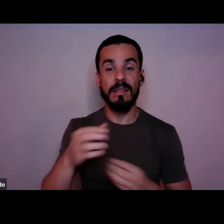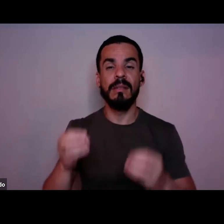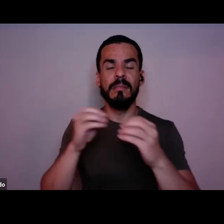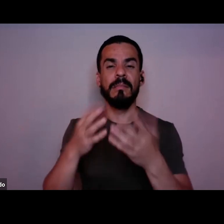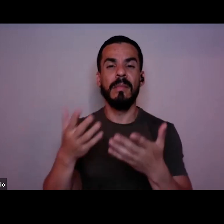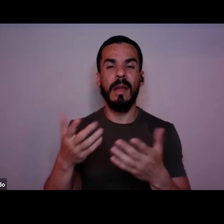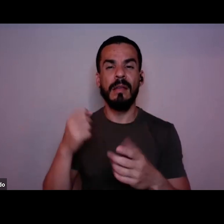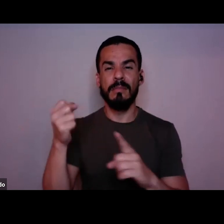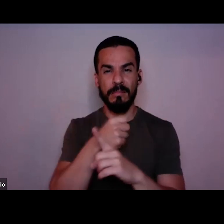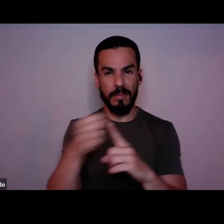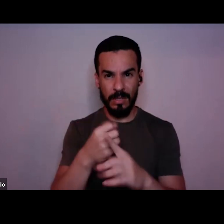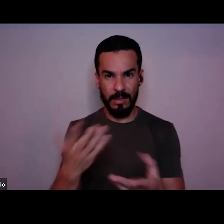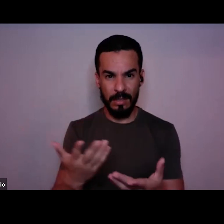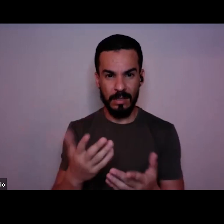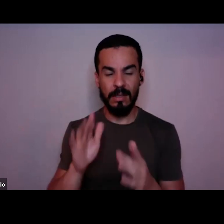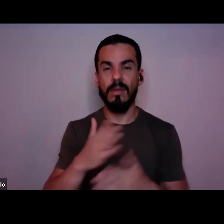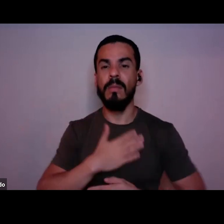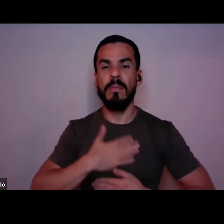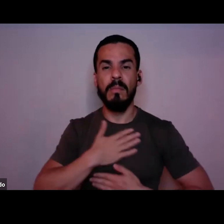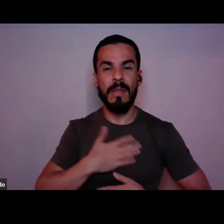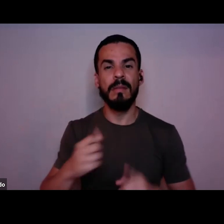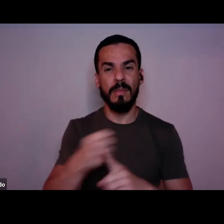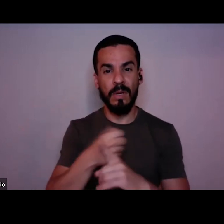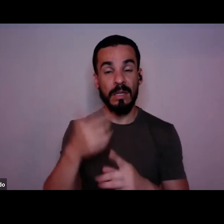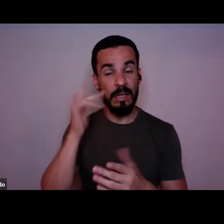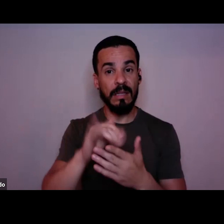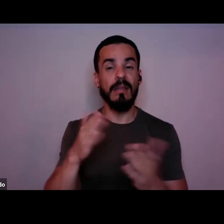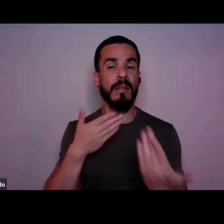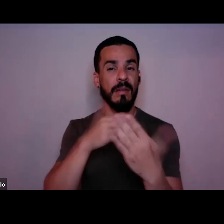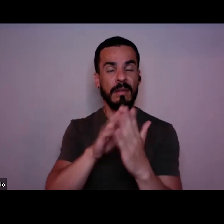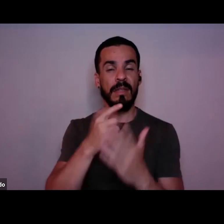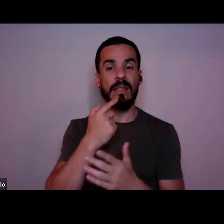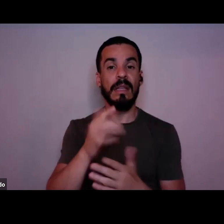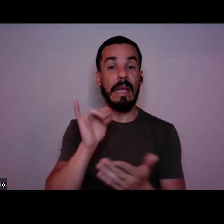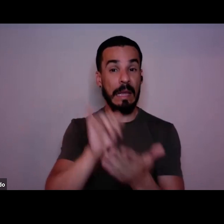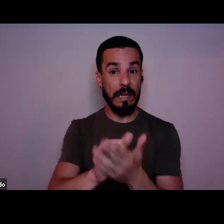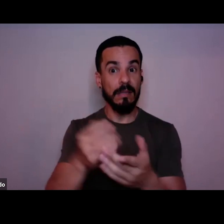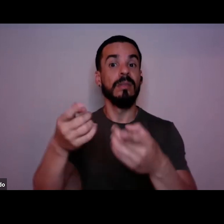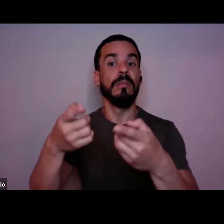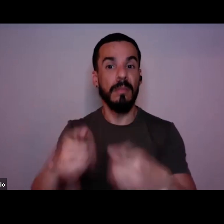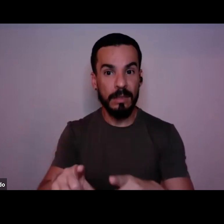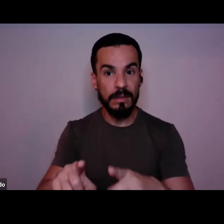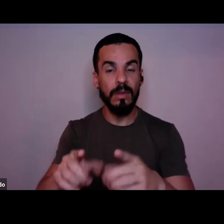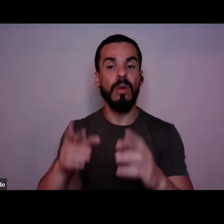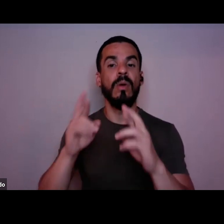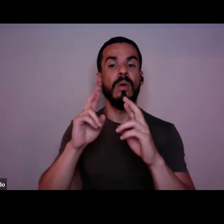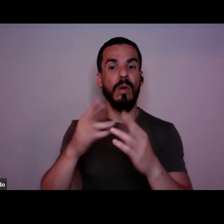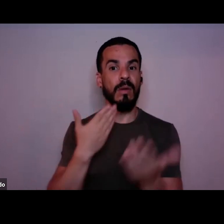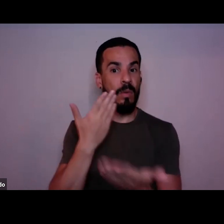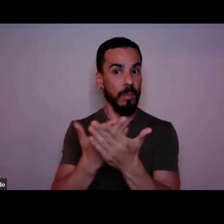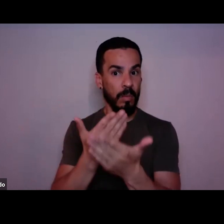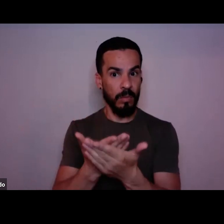violento es un placer violento entonces debes enfrentar diciendo esto sucedió y ojalá con evidencia